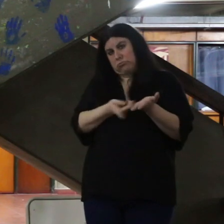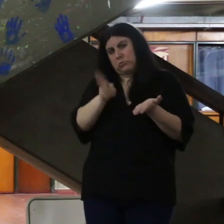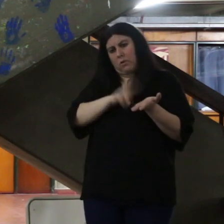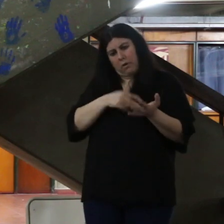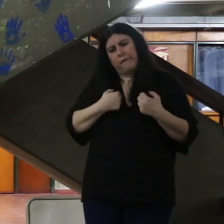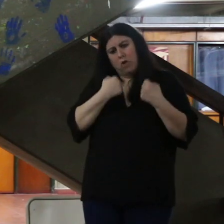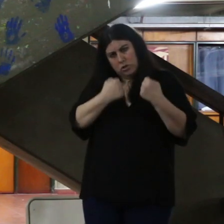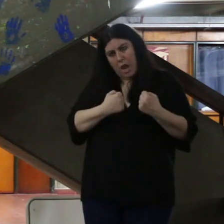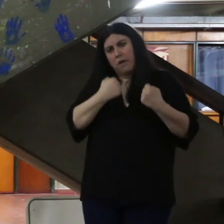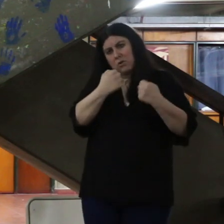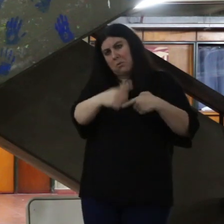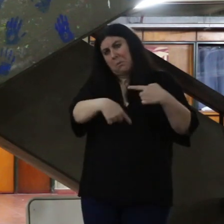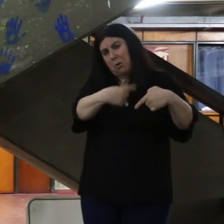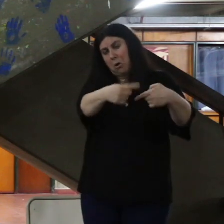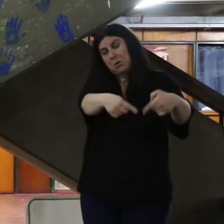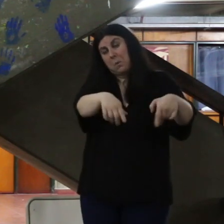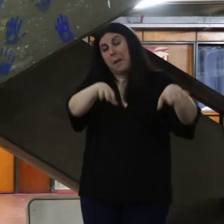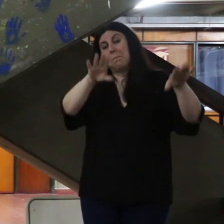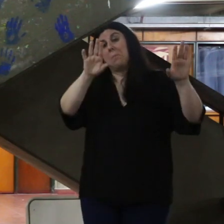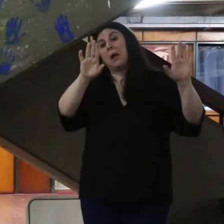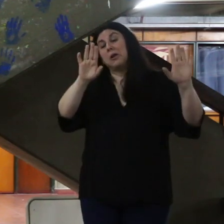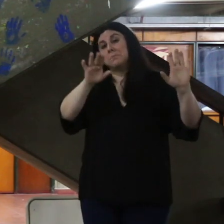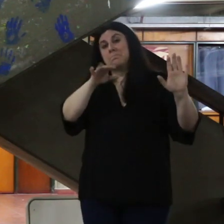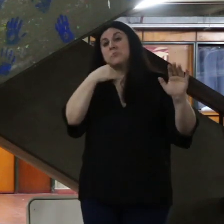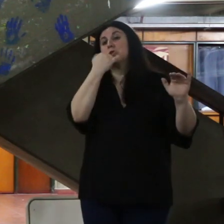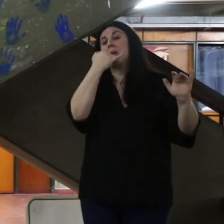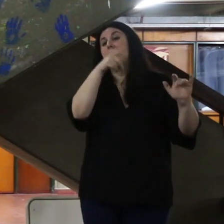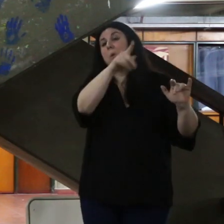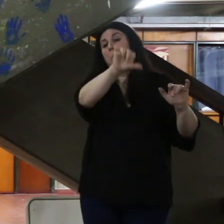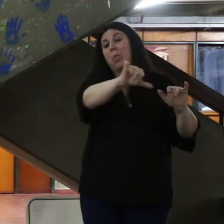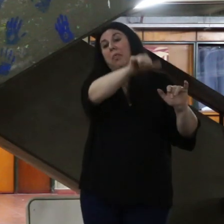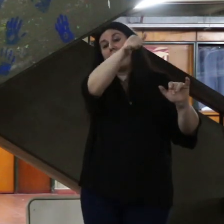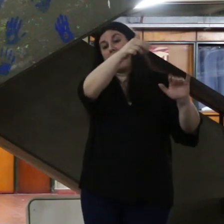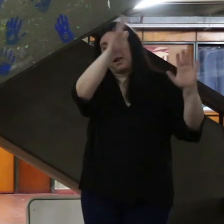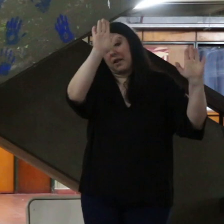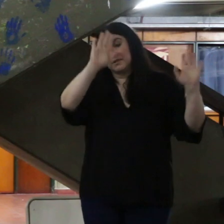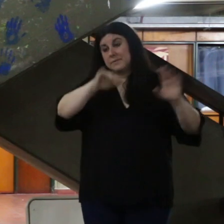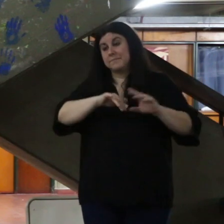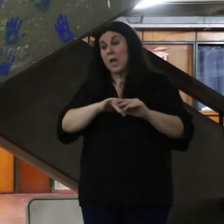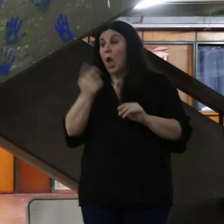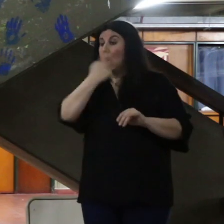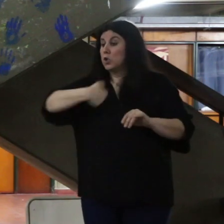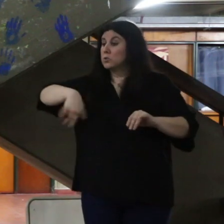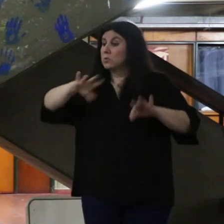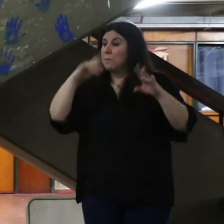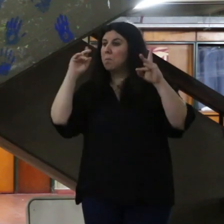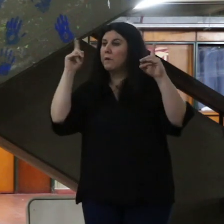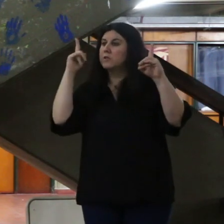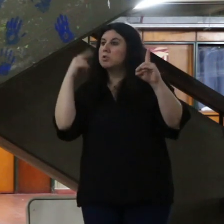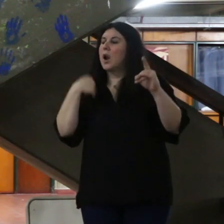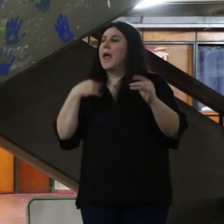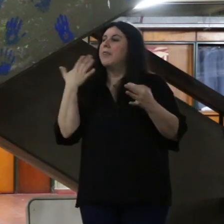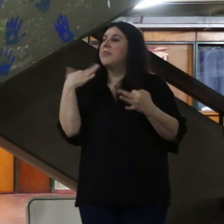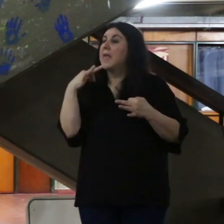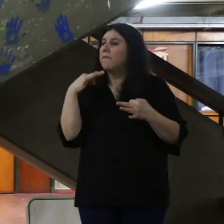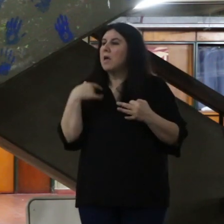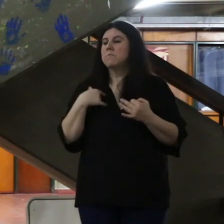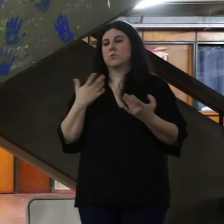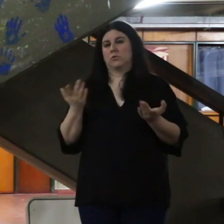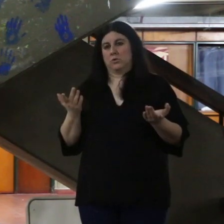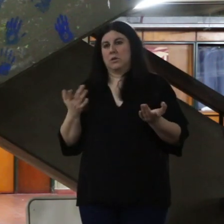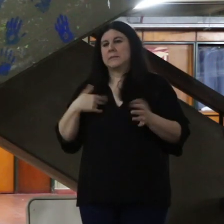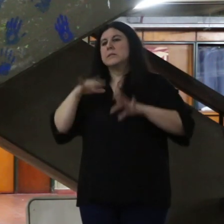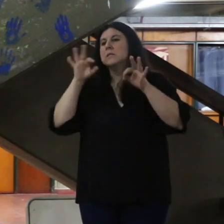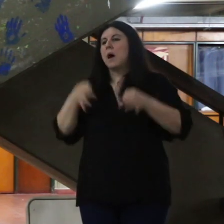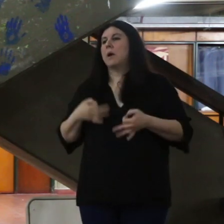participando. Y nosotros tenemos el deber, como educadores, de poner blanco sobre negro de